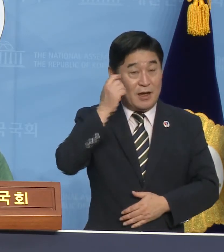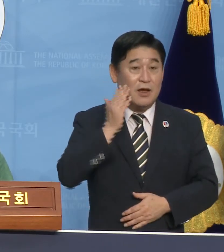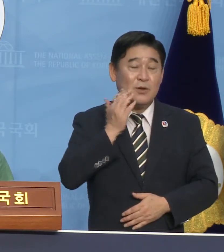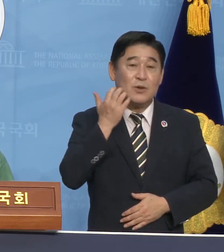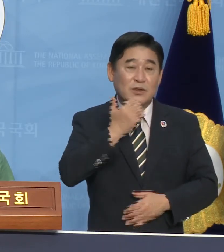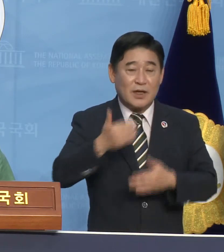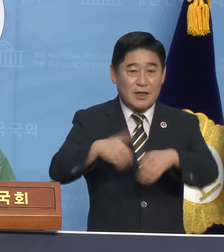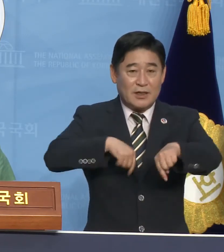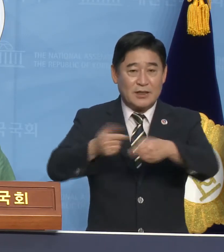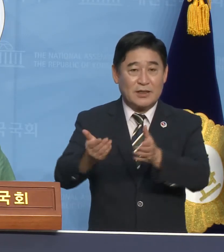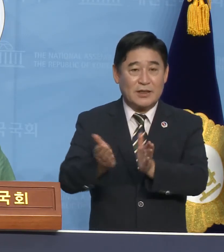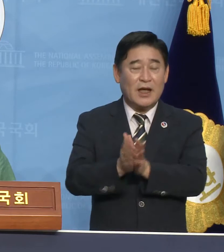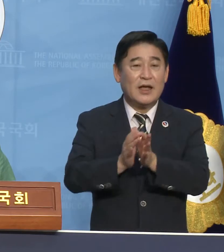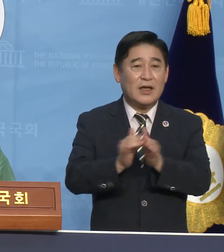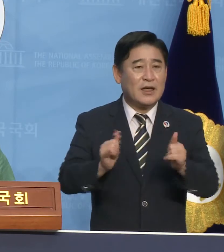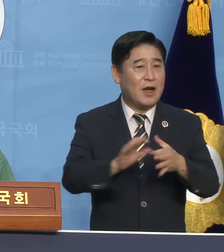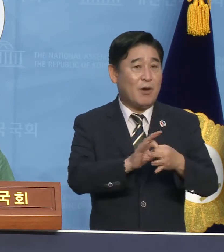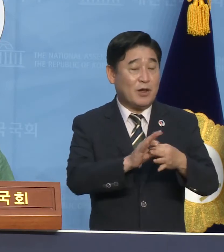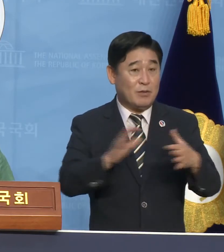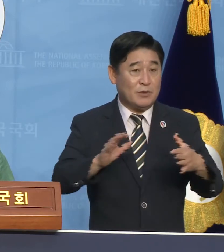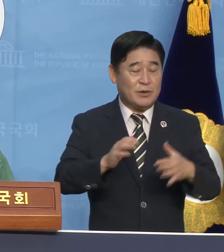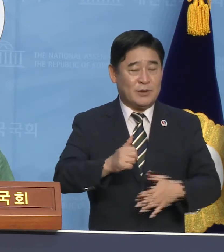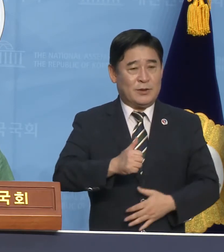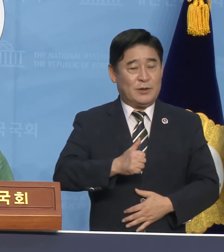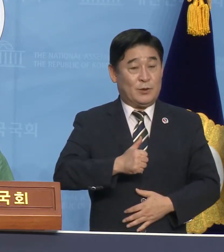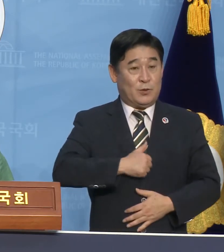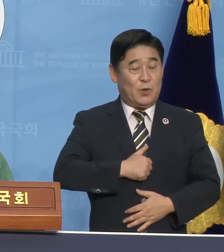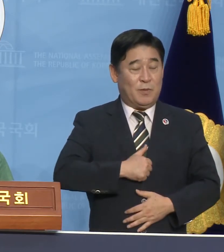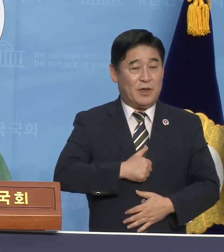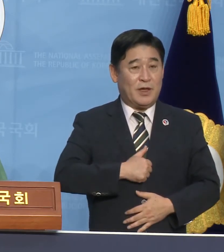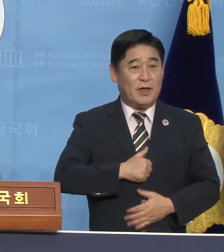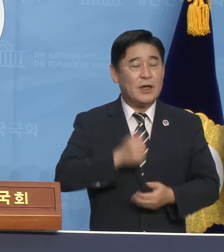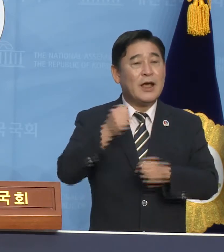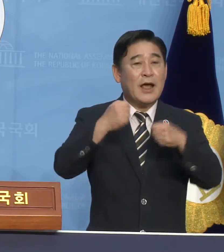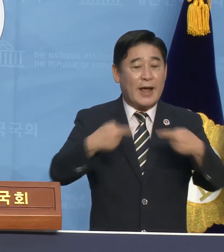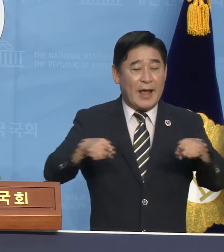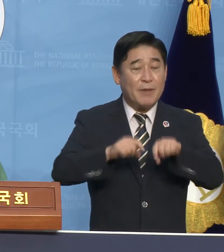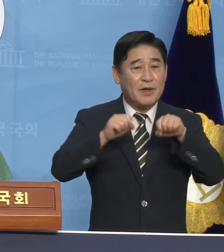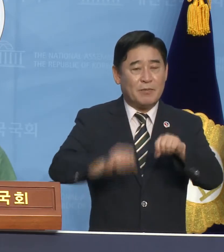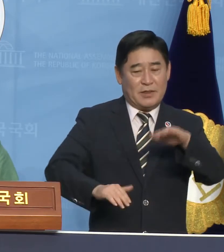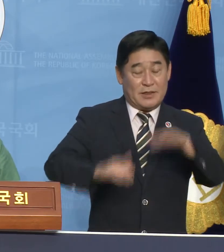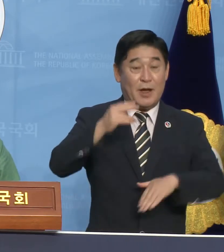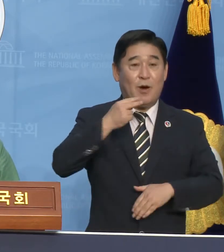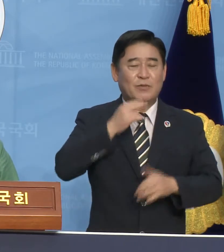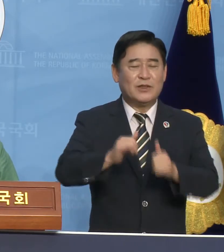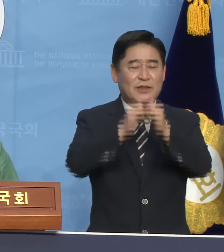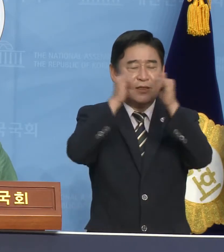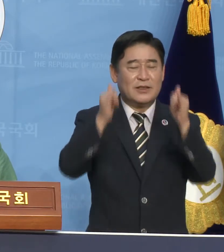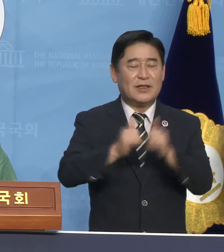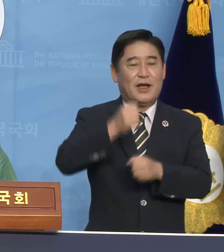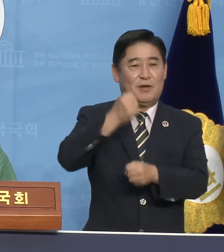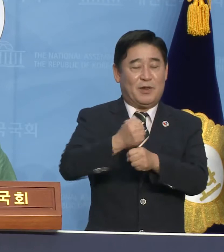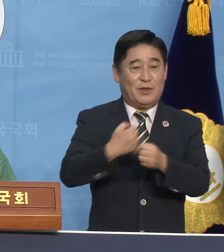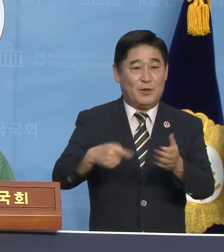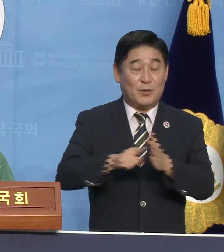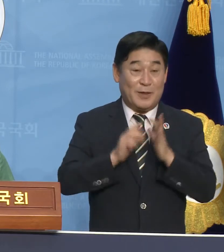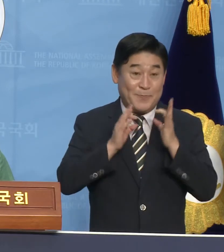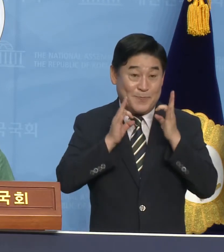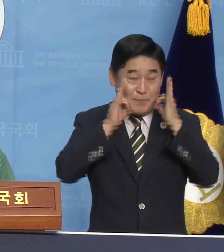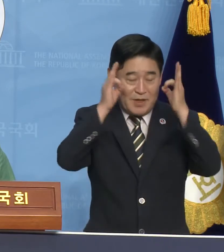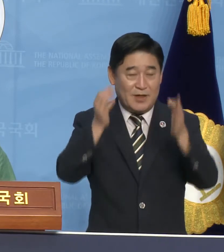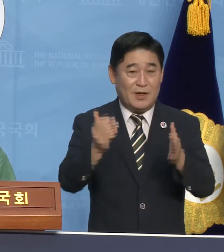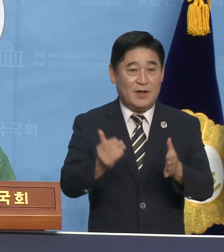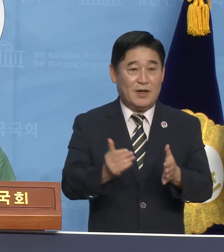녹색당은 늘 인간, 비인간 생명이 존엄하게 공존하며 차별 불평등 없는 사회를 만들기 위해 힘을